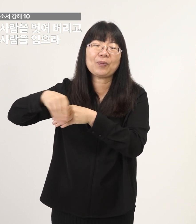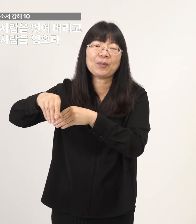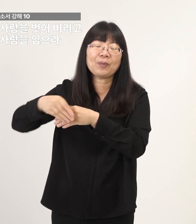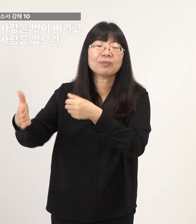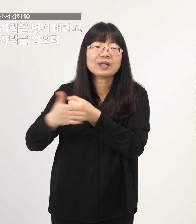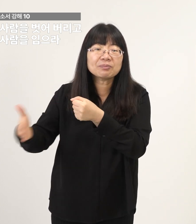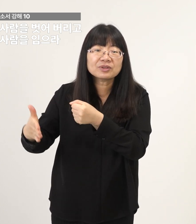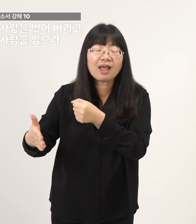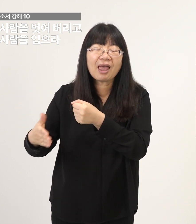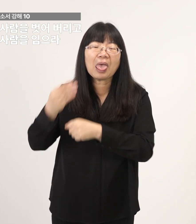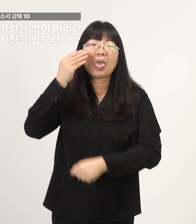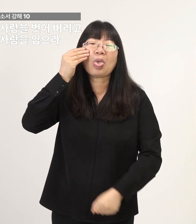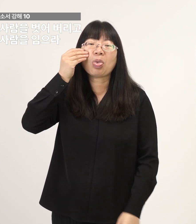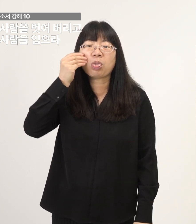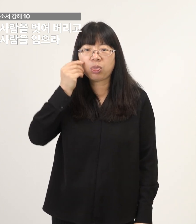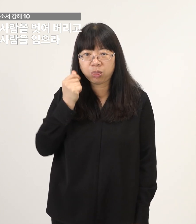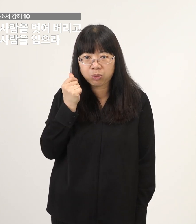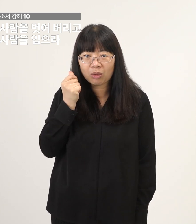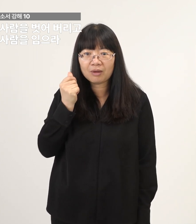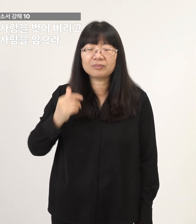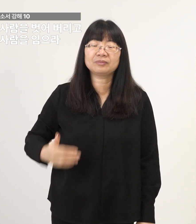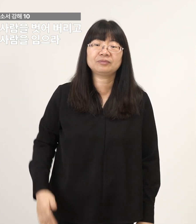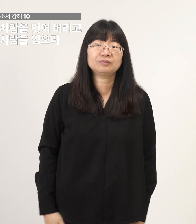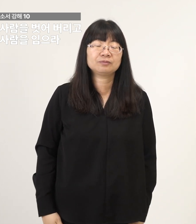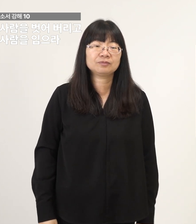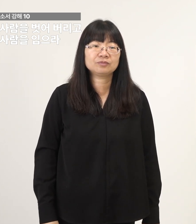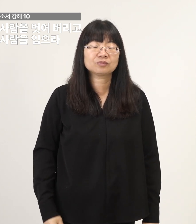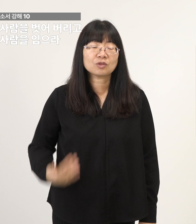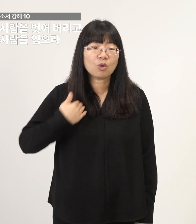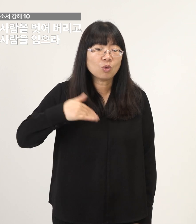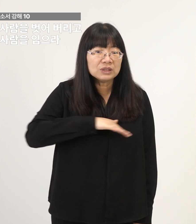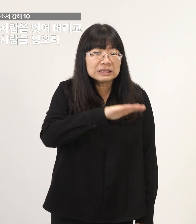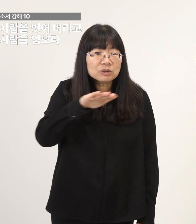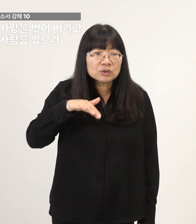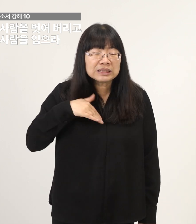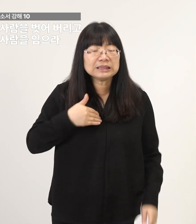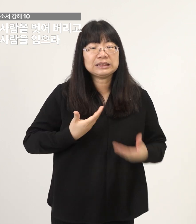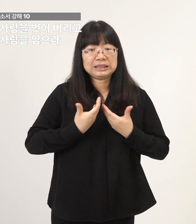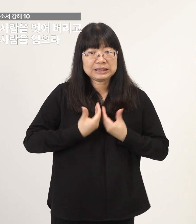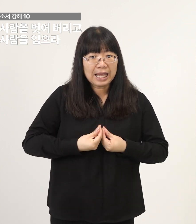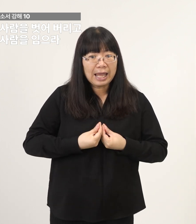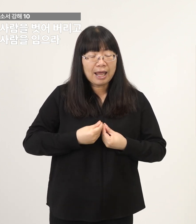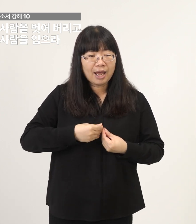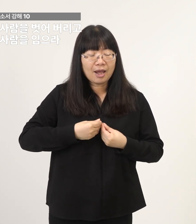익숙해져요. 여러분, 우리가 일제